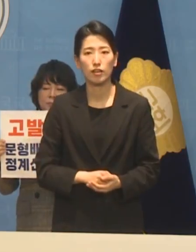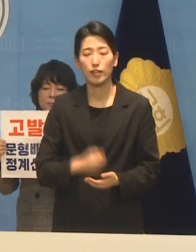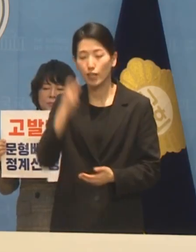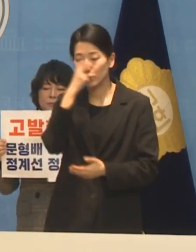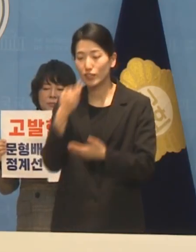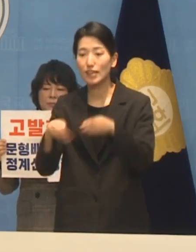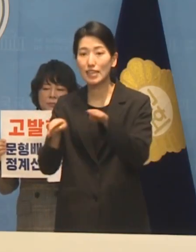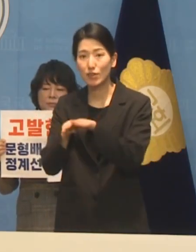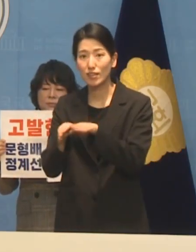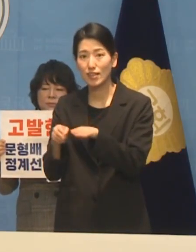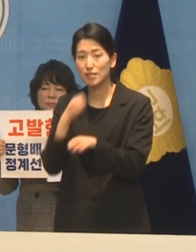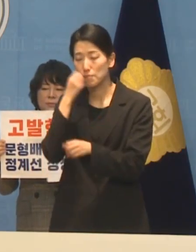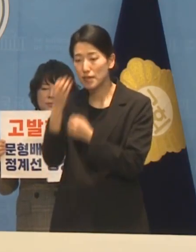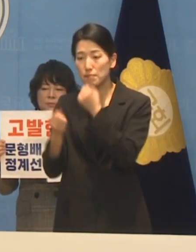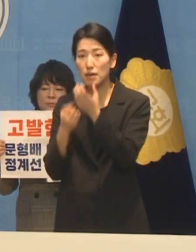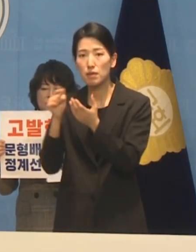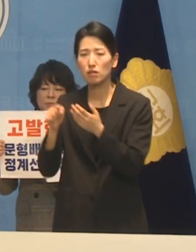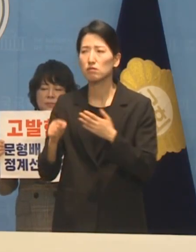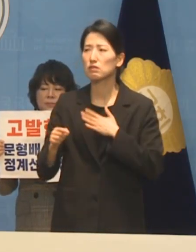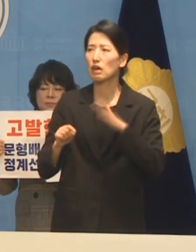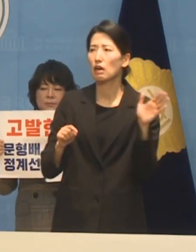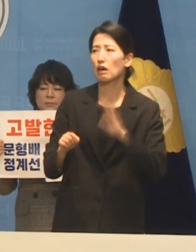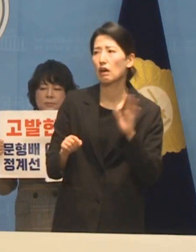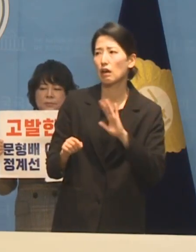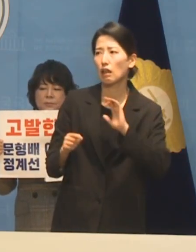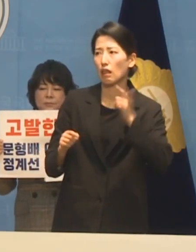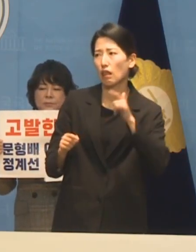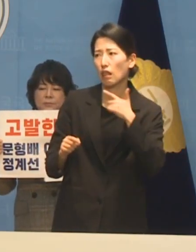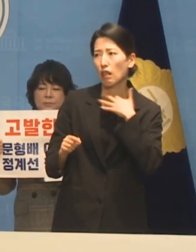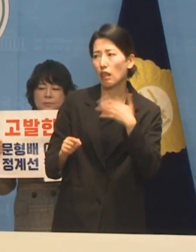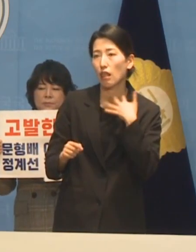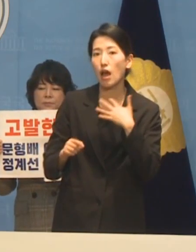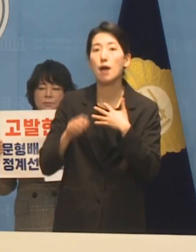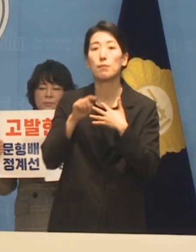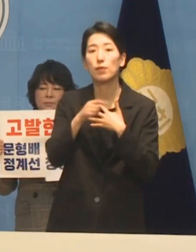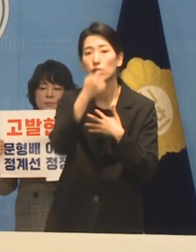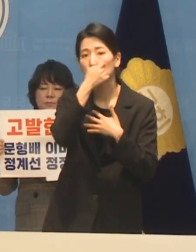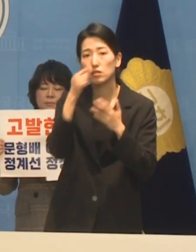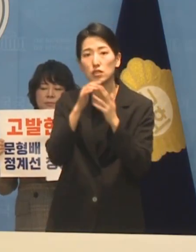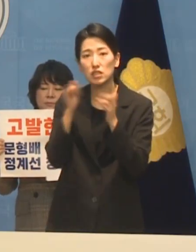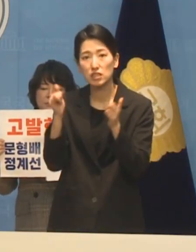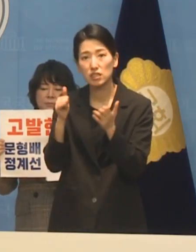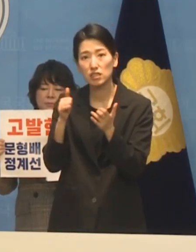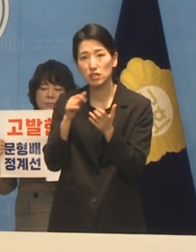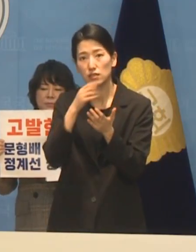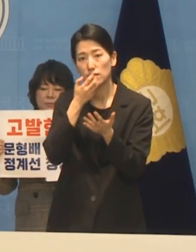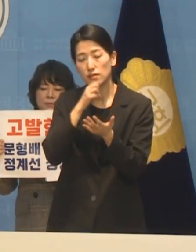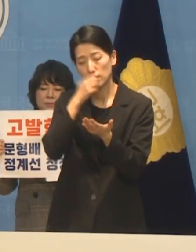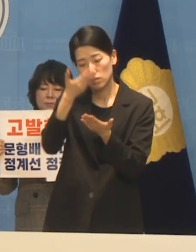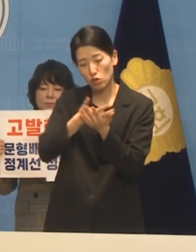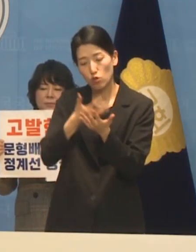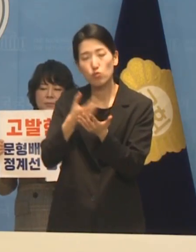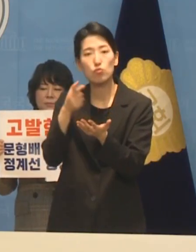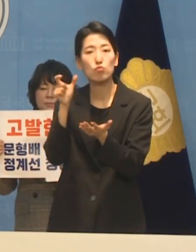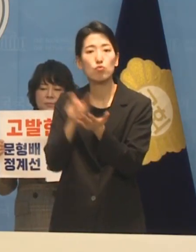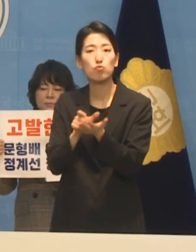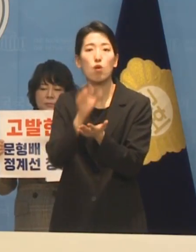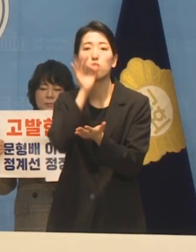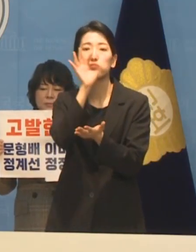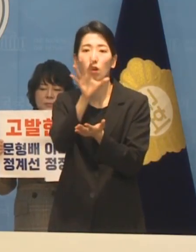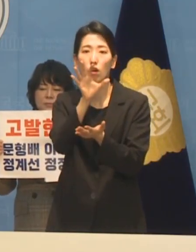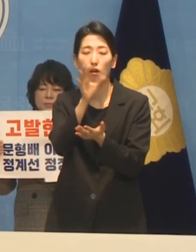내용을 재판에서 부인하면 증거로 채택할 수 없음에도 헌재는 이진우 수방사령관,